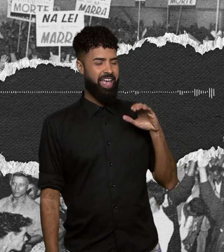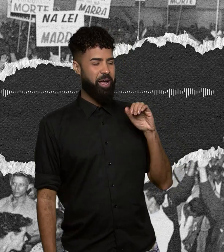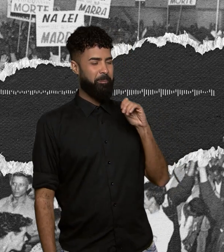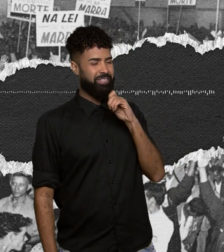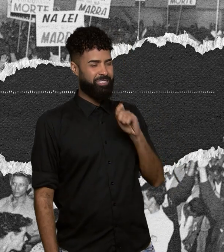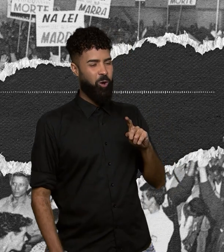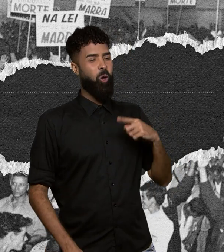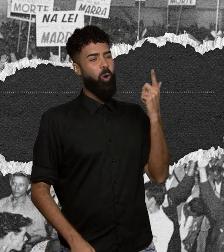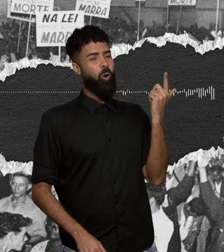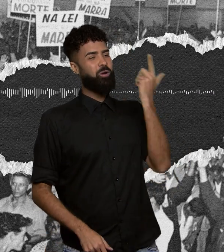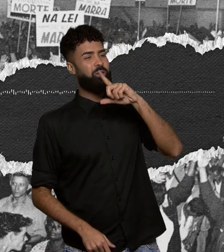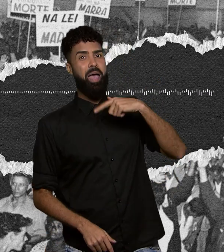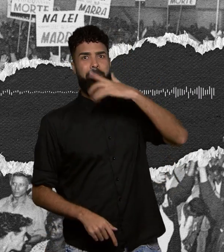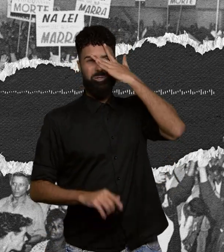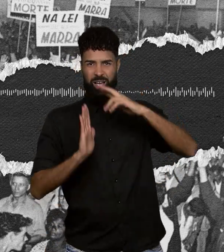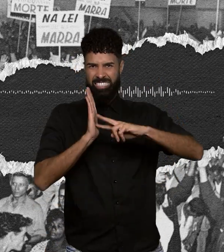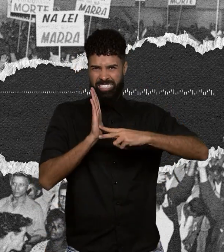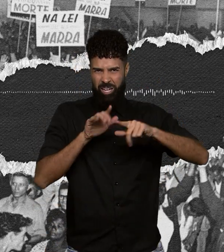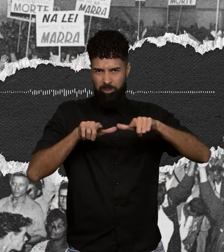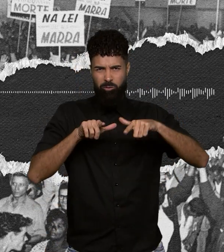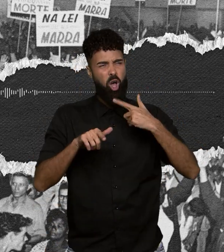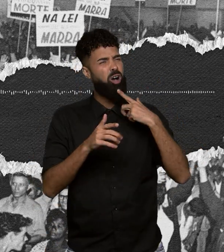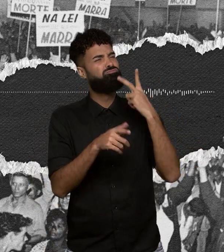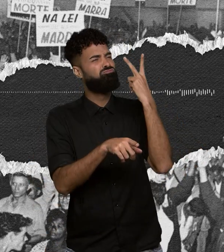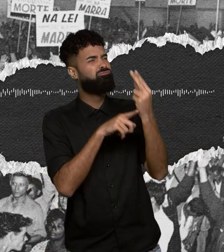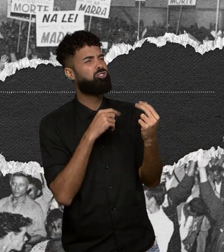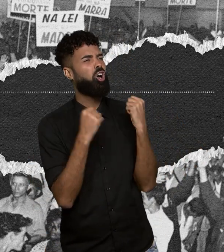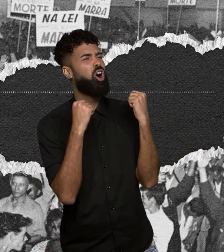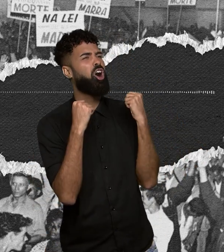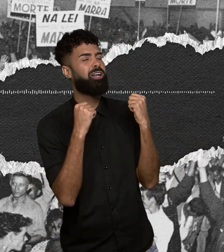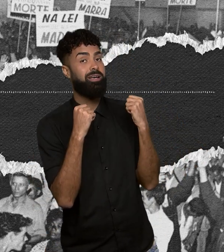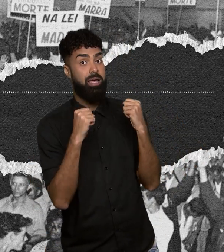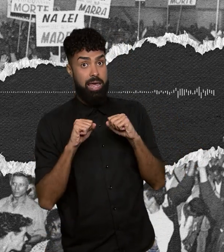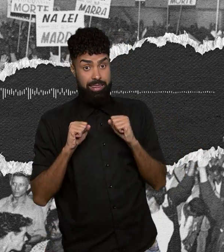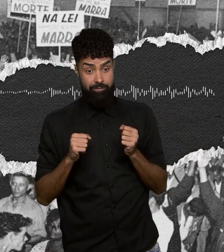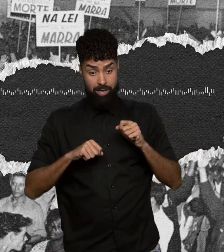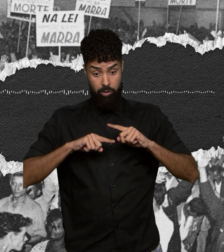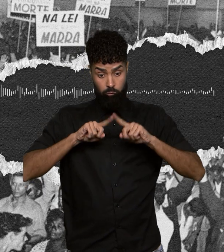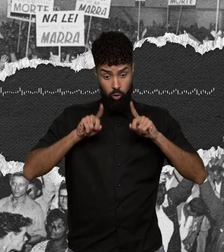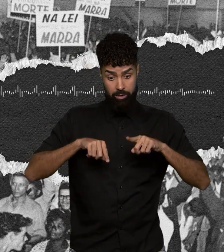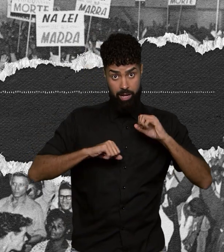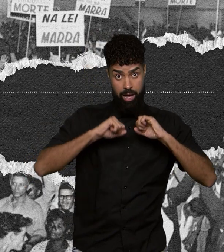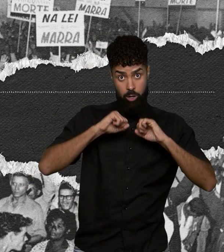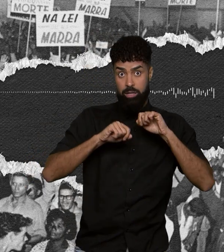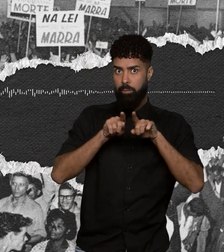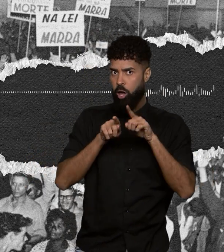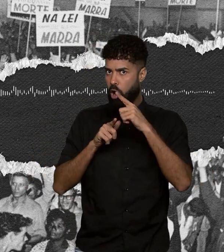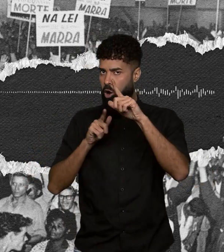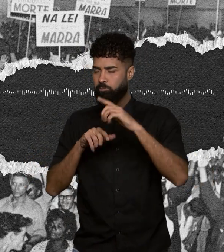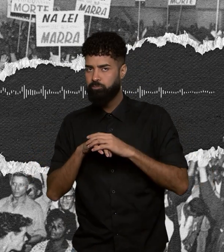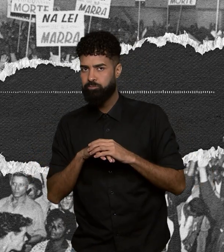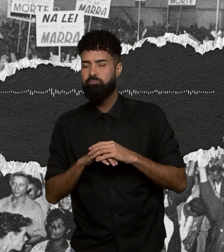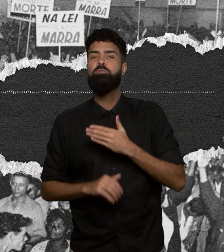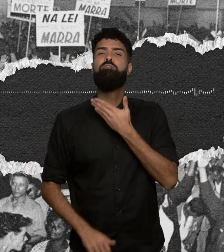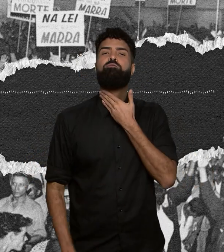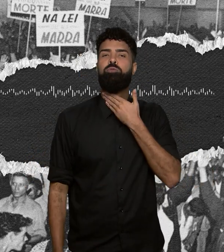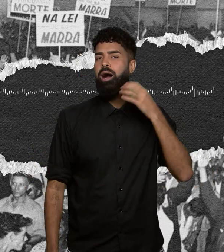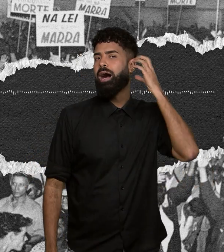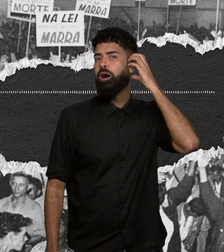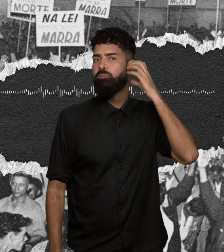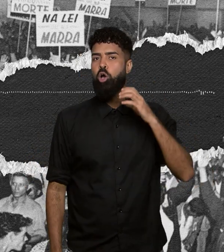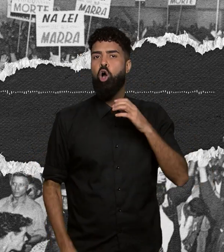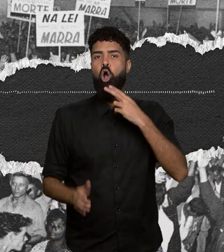Sindicato dos Trabalhadores e a medida não era defendida só pelos Petroleiros Correio da Manhã 18 de março